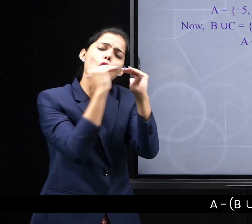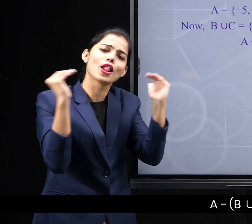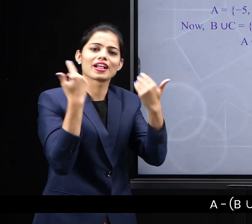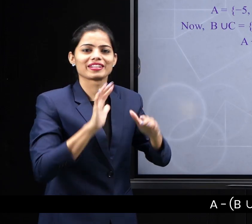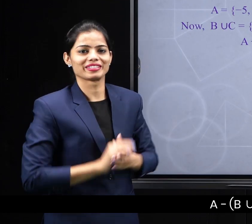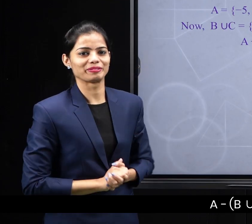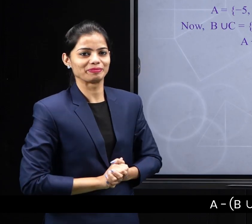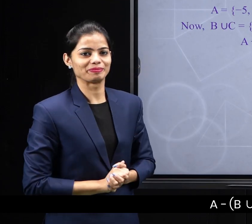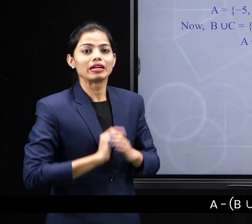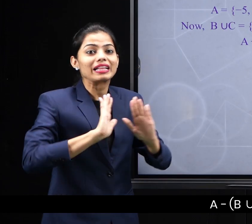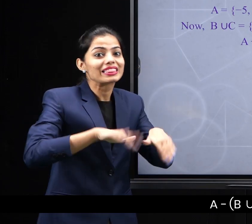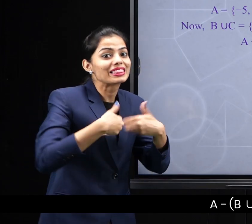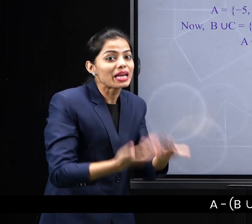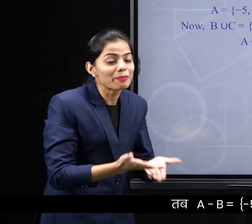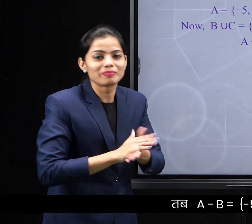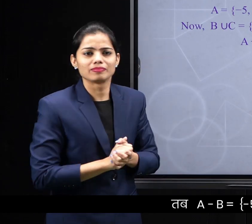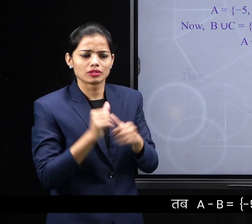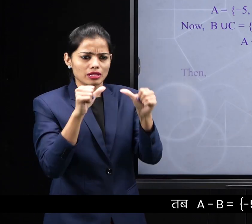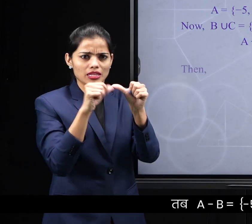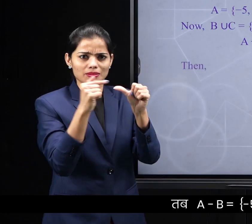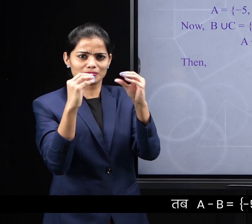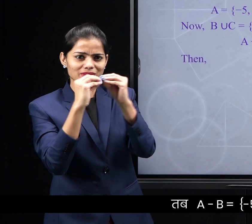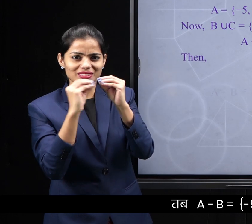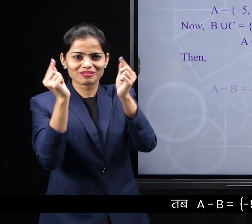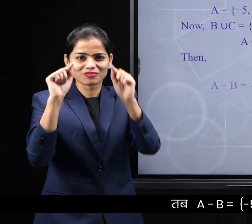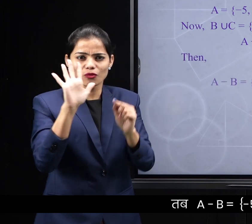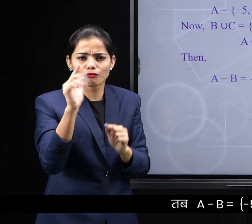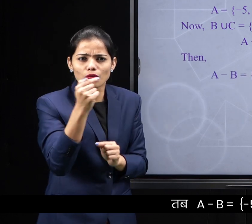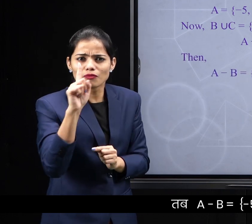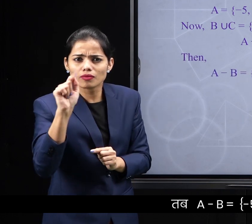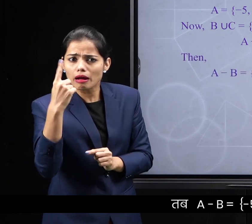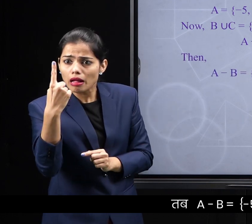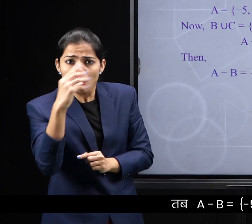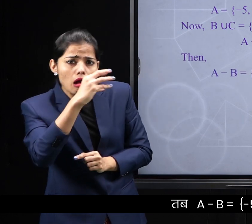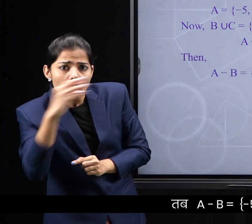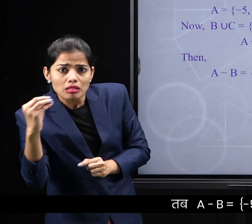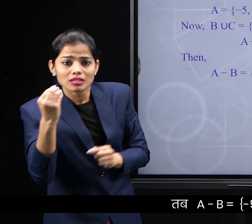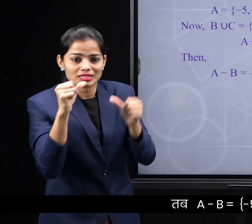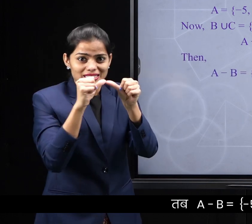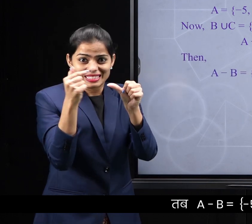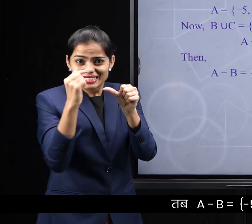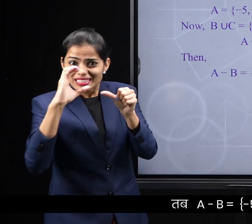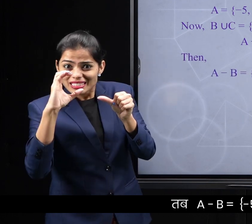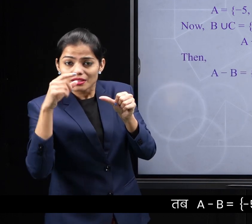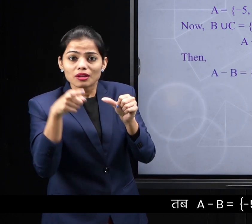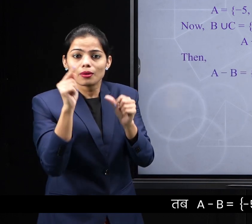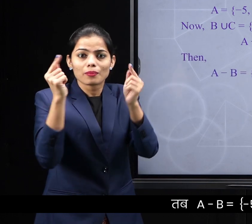and 1. तब A minus B is equals to -5, -1 और A minus C